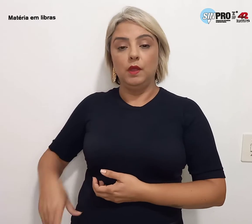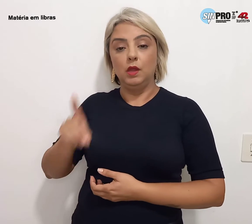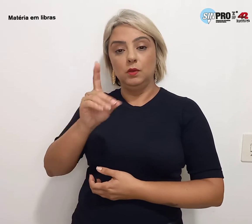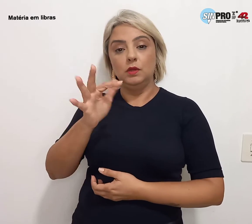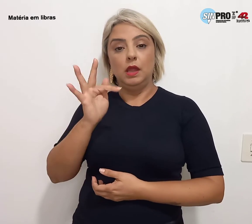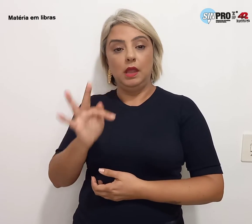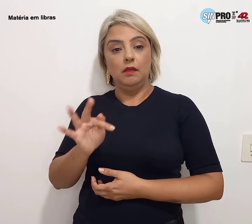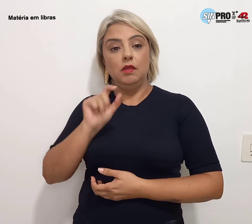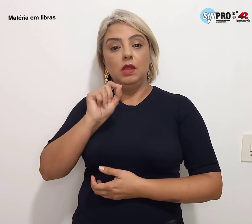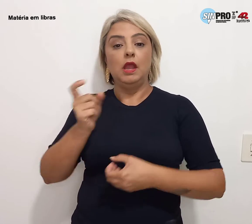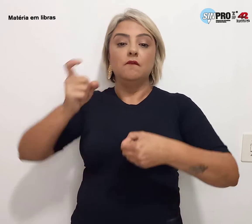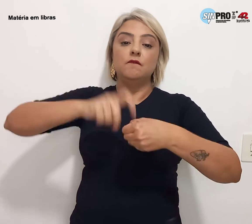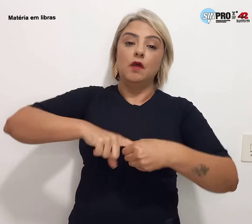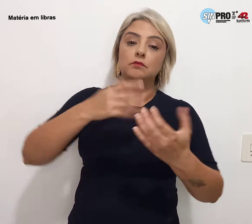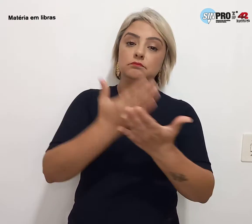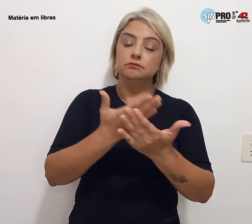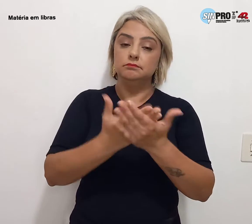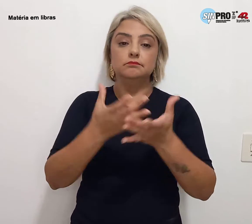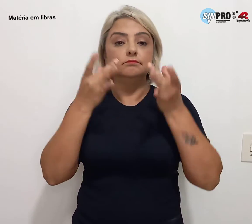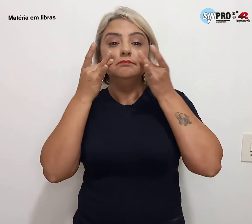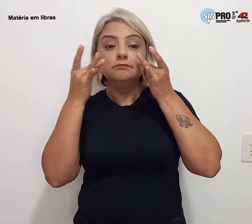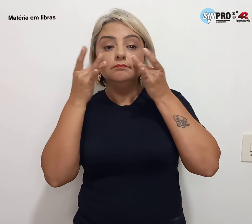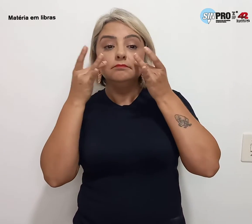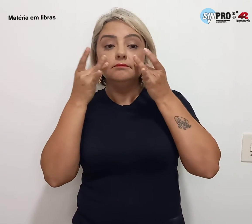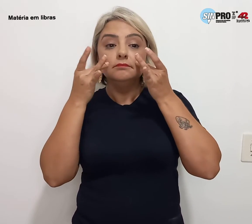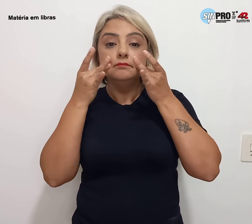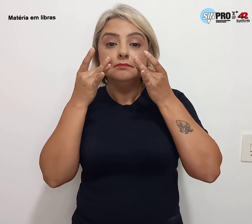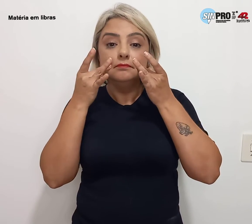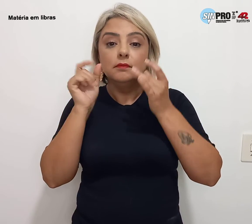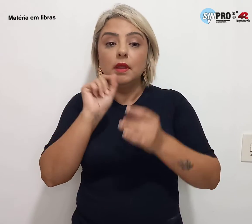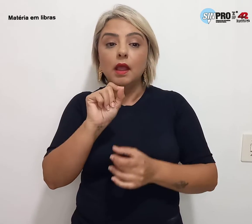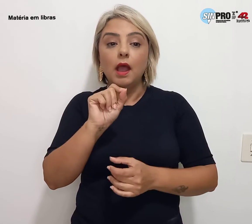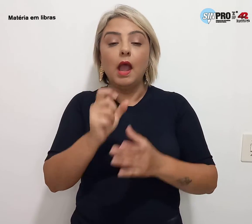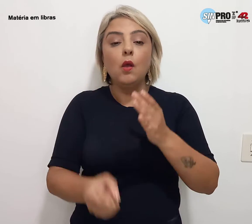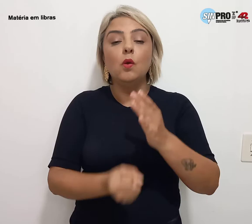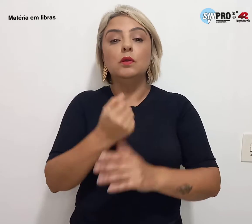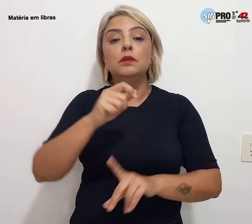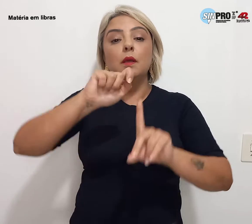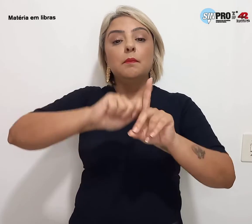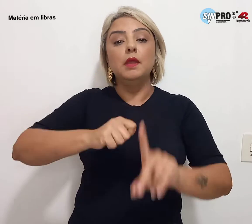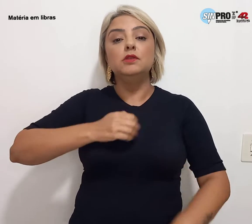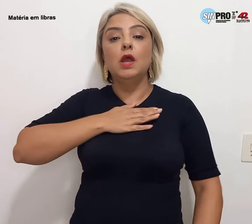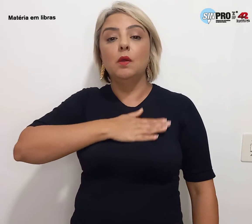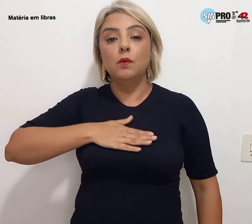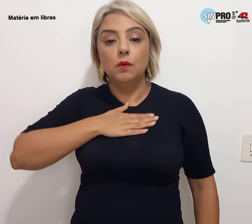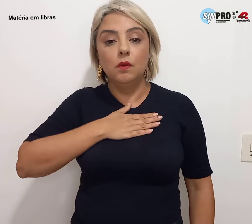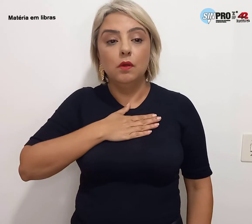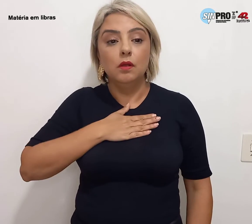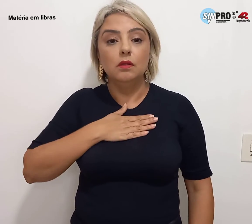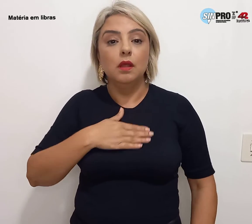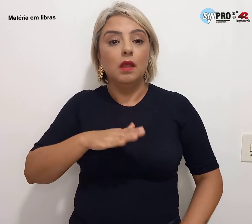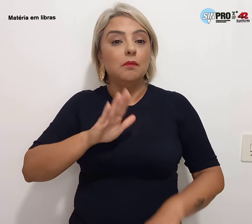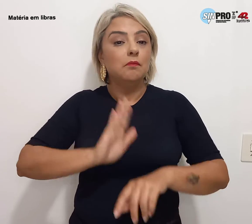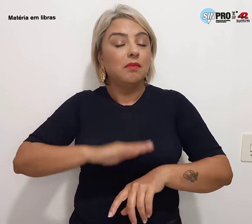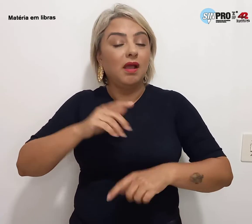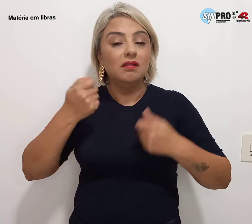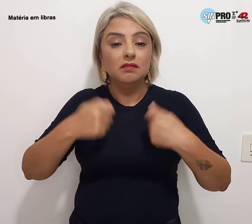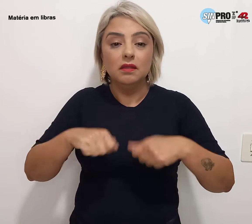de que o retorno às aulas presenciais se dará em agosto, é mais que necessário que as